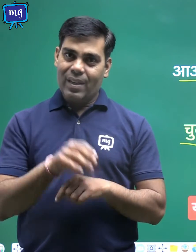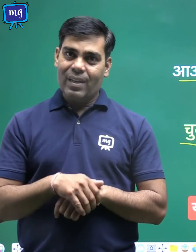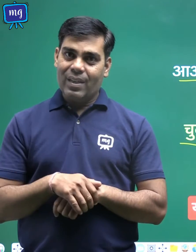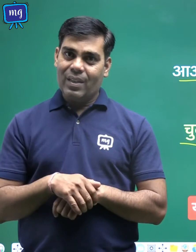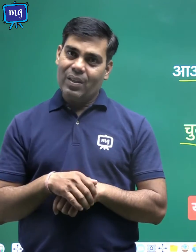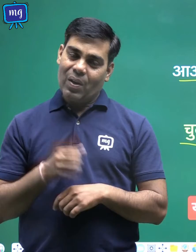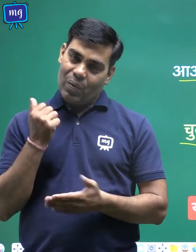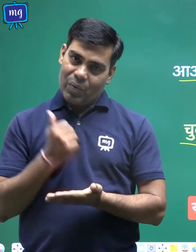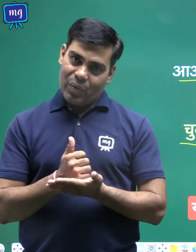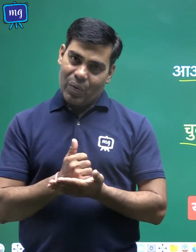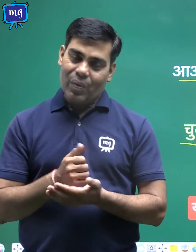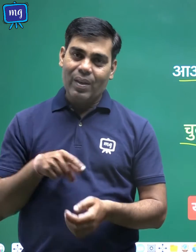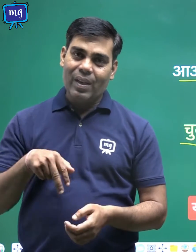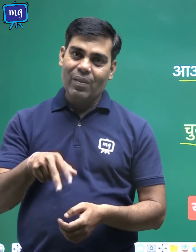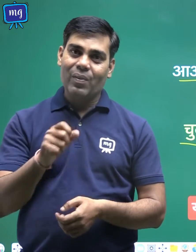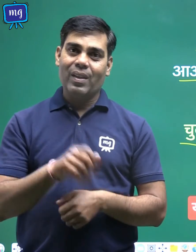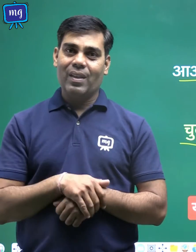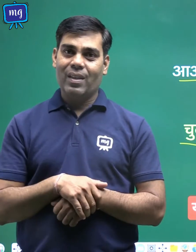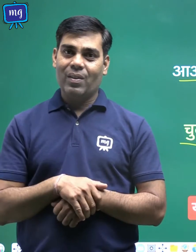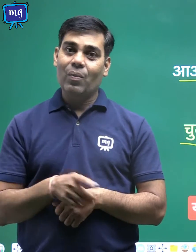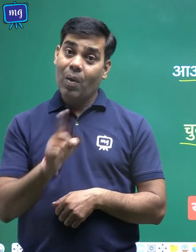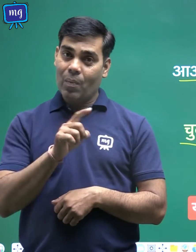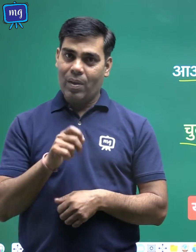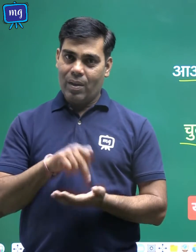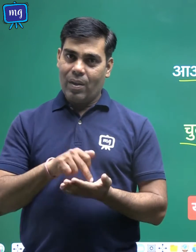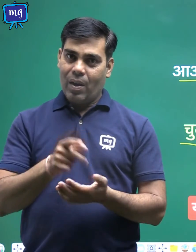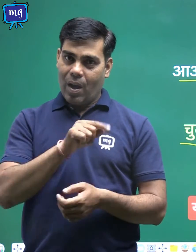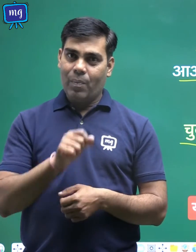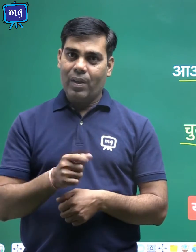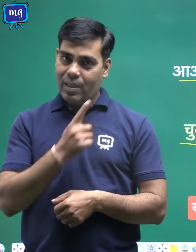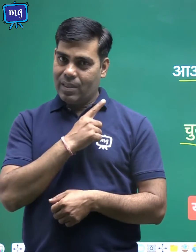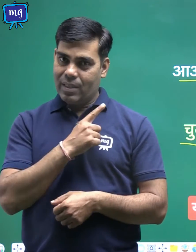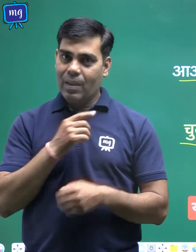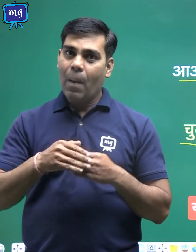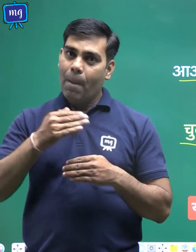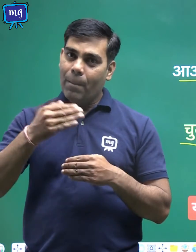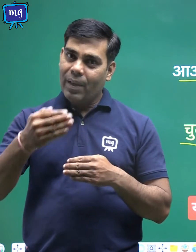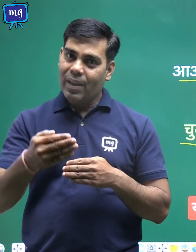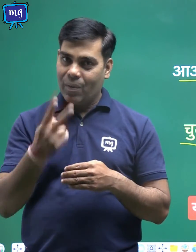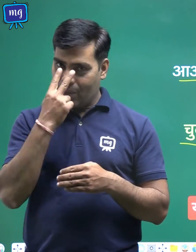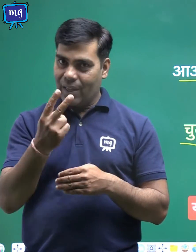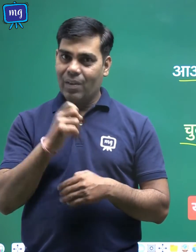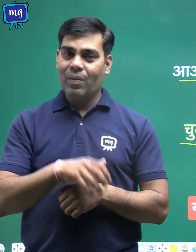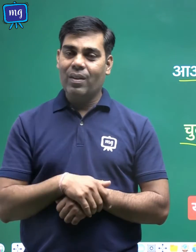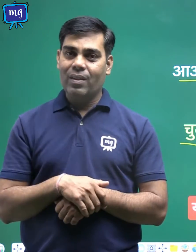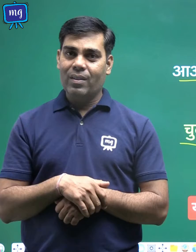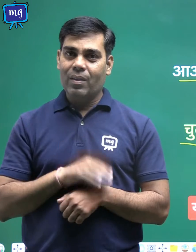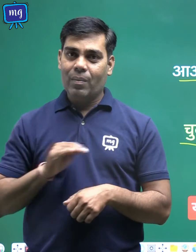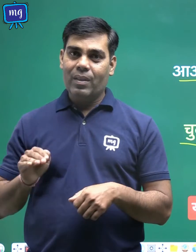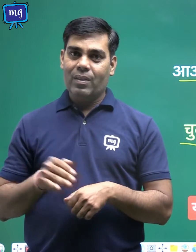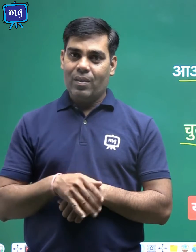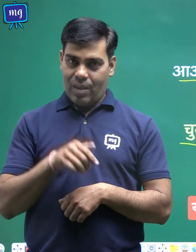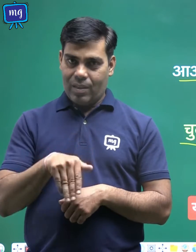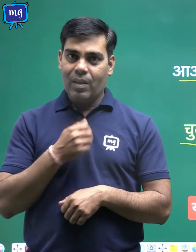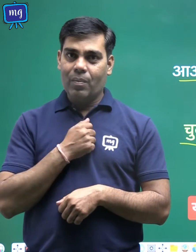अवश्य गए होंगे और वहाँ पे आपने इस प्रक्रिया को देखा होगा। बच्चों, आज